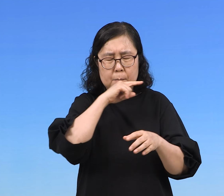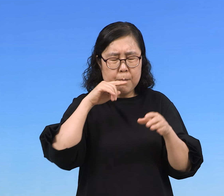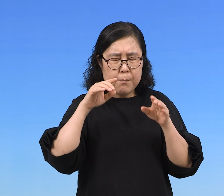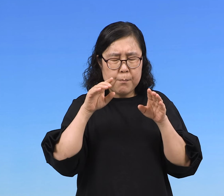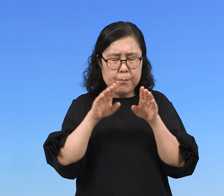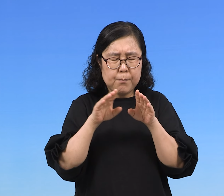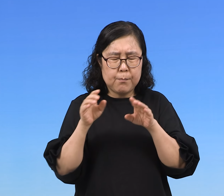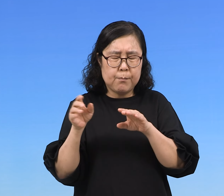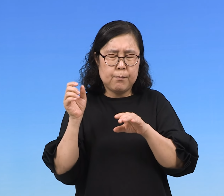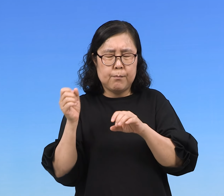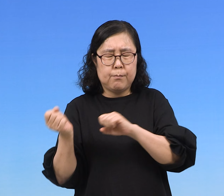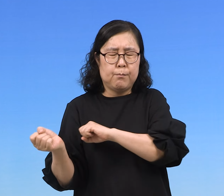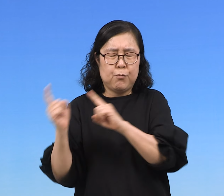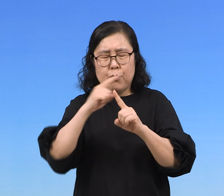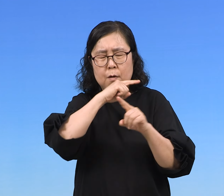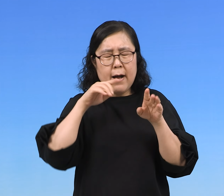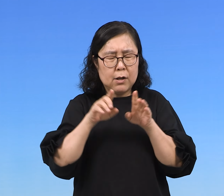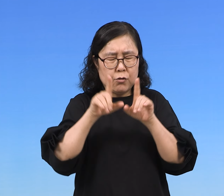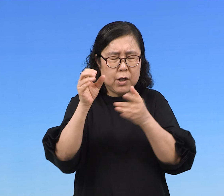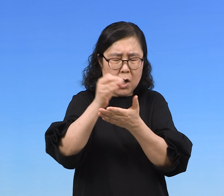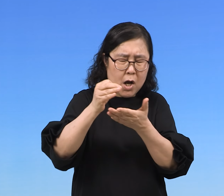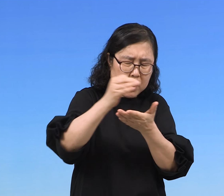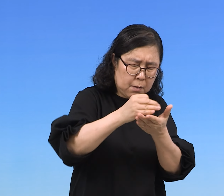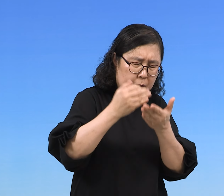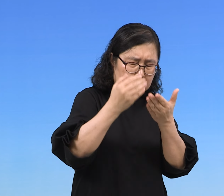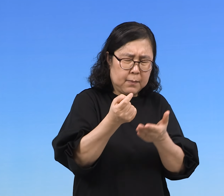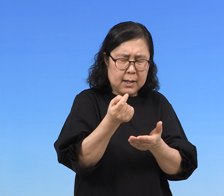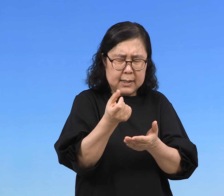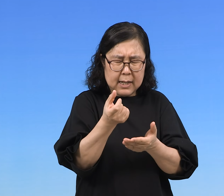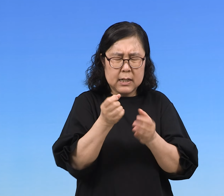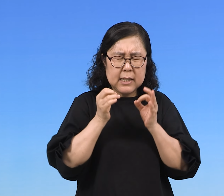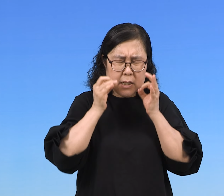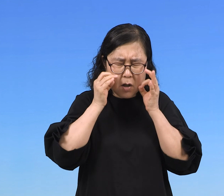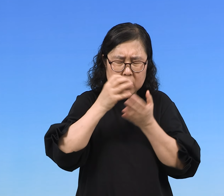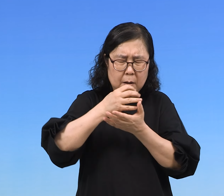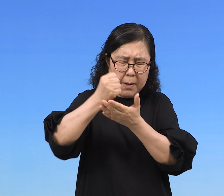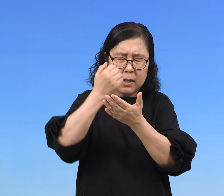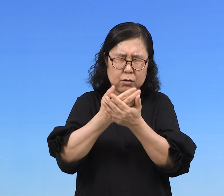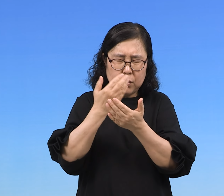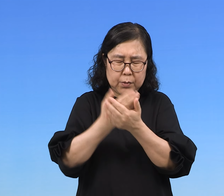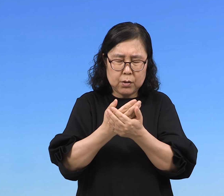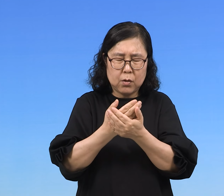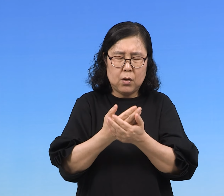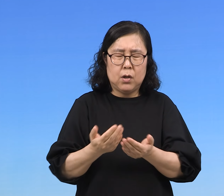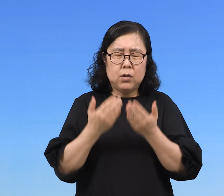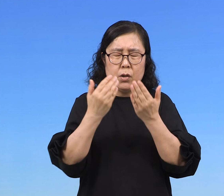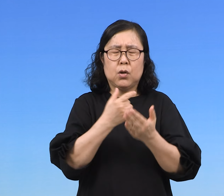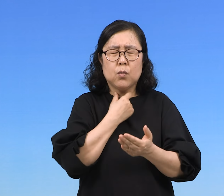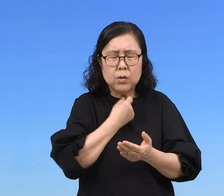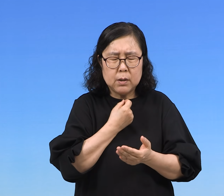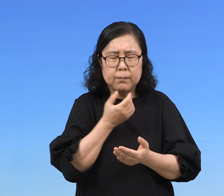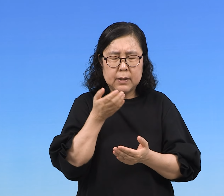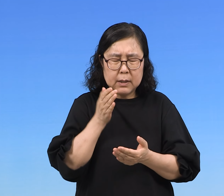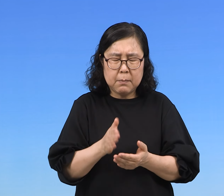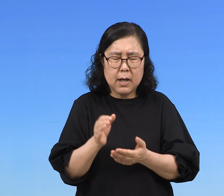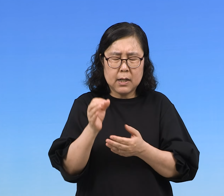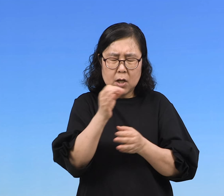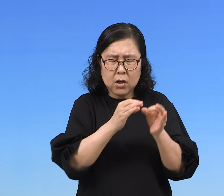부활주일 헌금을 주님께 드리려고 하는데, 작은 정성을 받아주시고, 하나님, 참으로 드리고